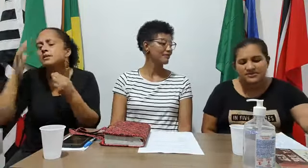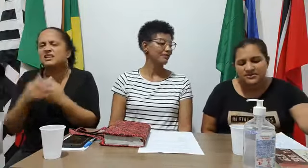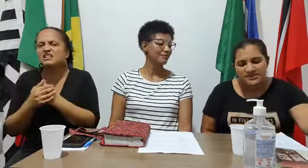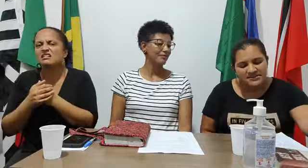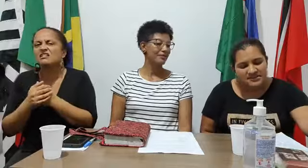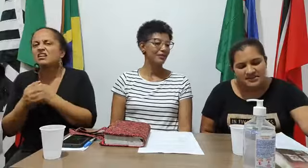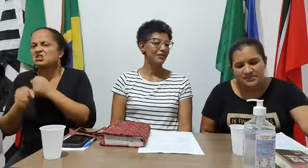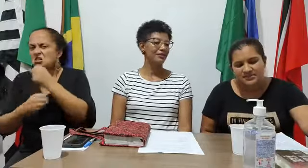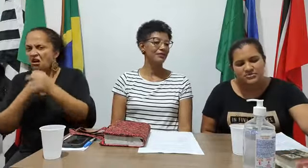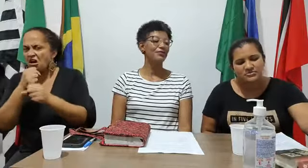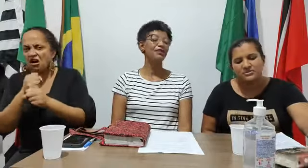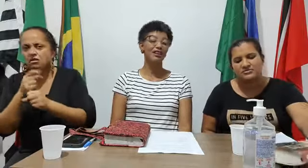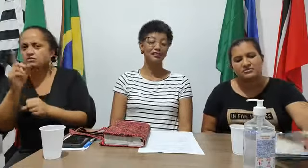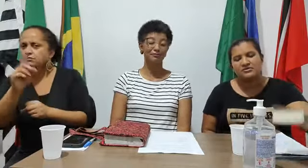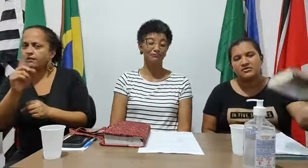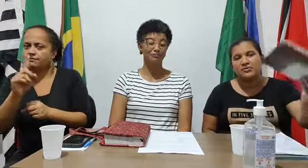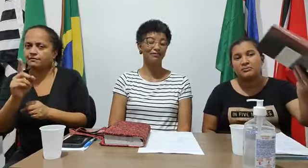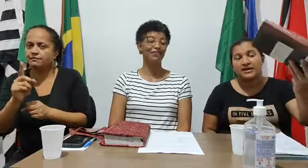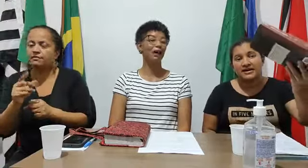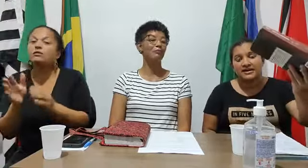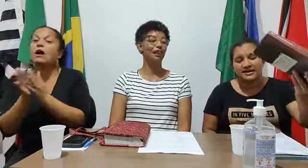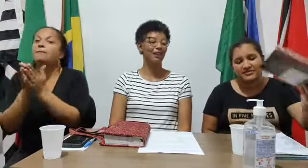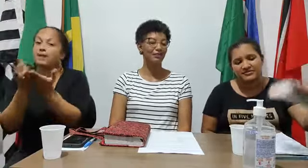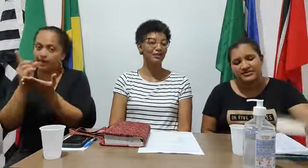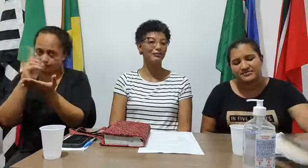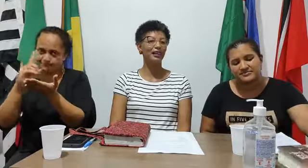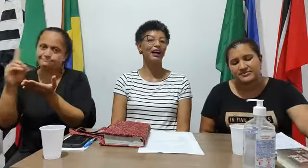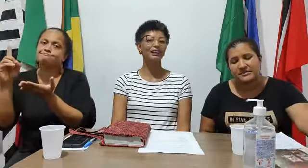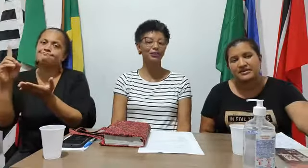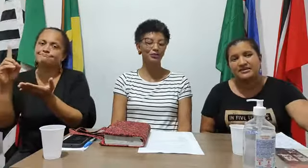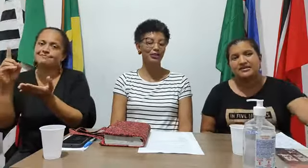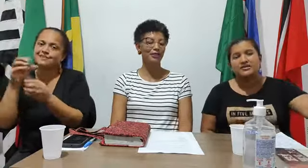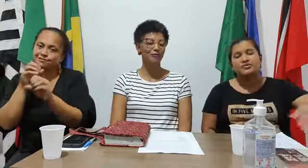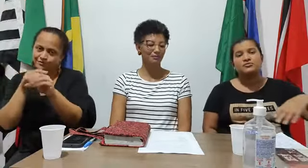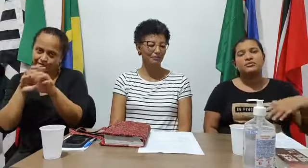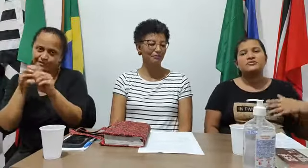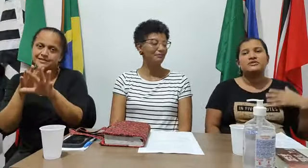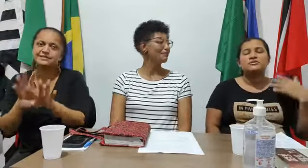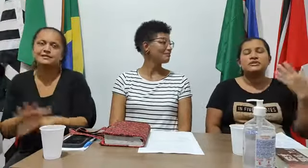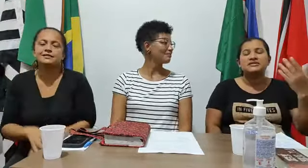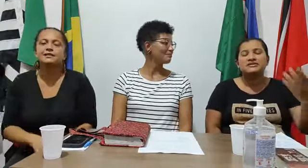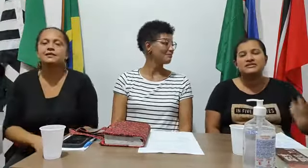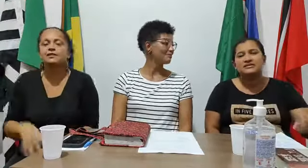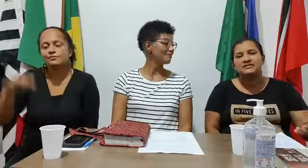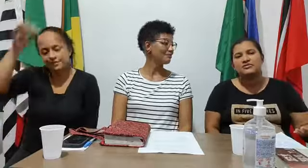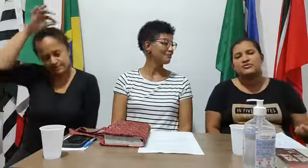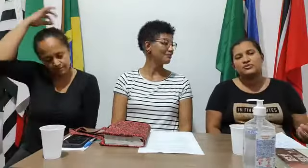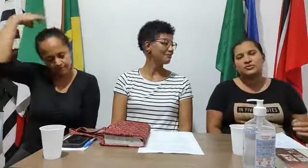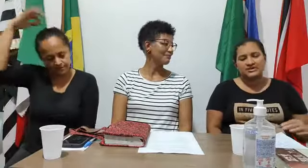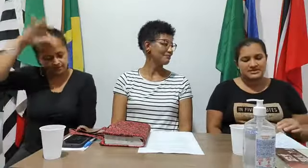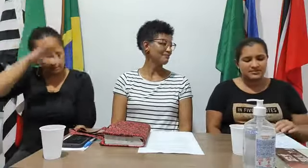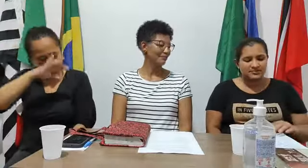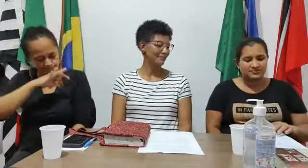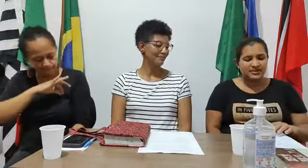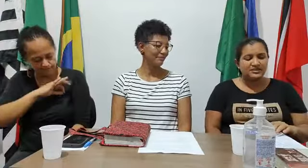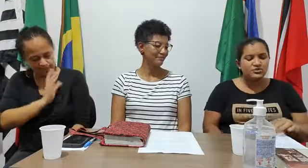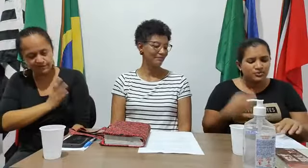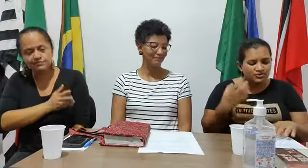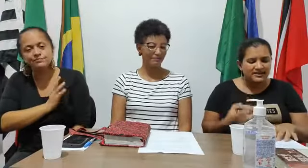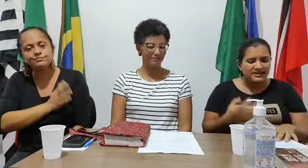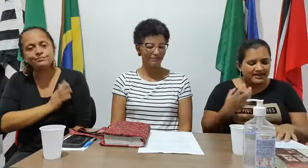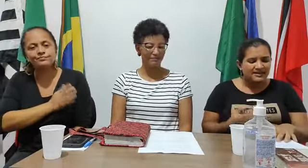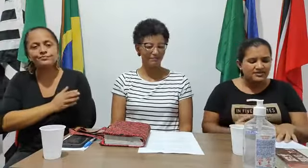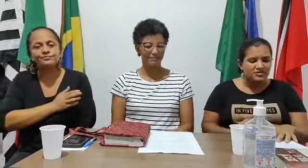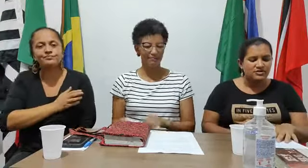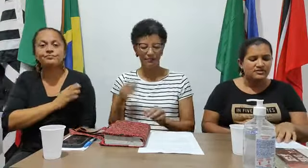anos? Não necessariamente, irmãos. Sim. Com a palavra. Aleluia. Né? O Espírito Santo ministrando ao seu coração. E o